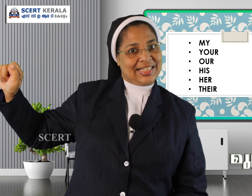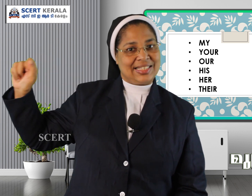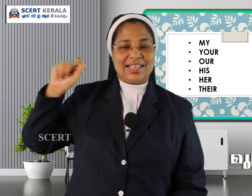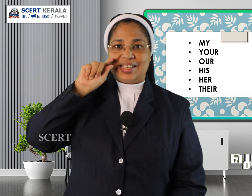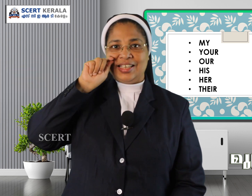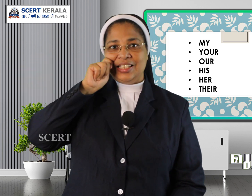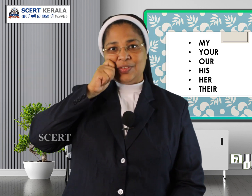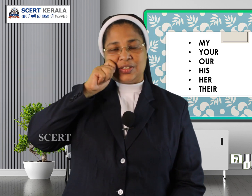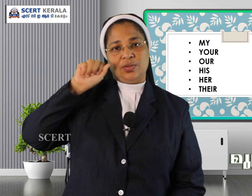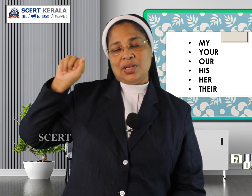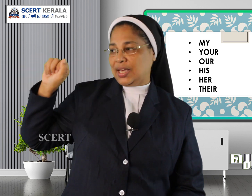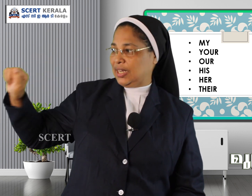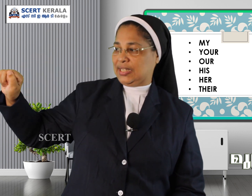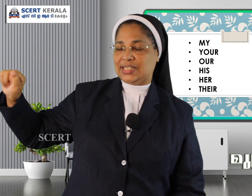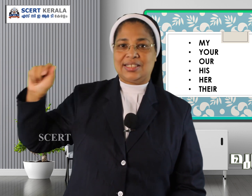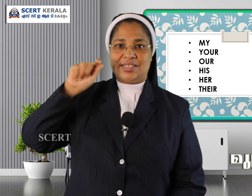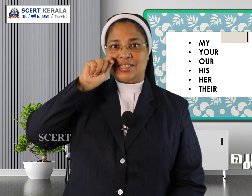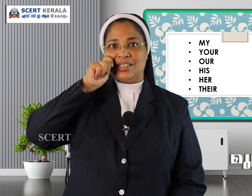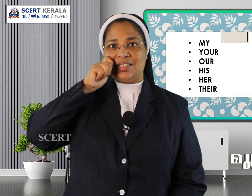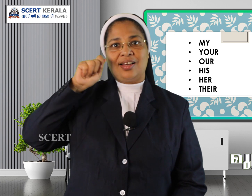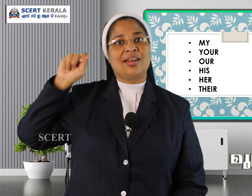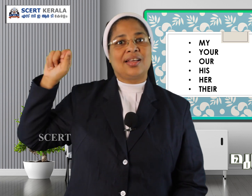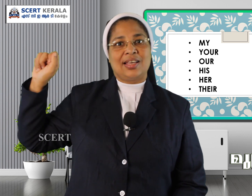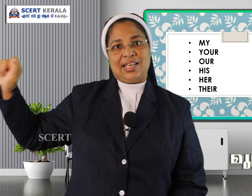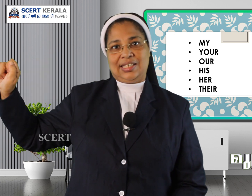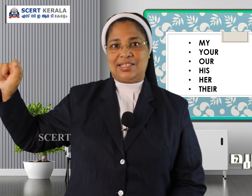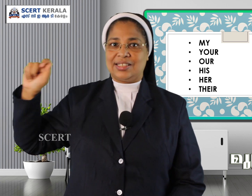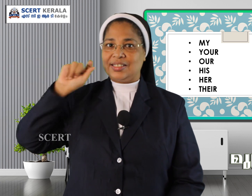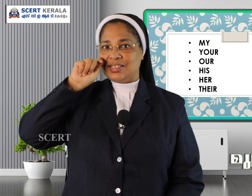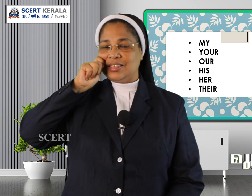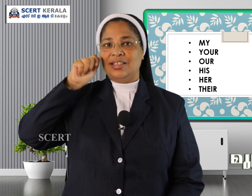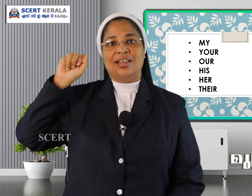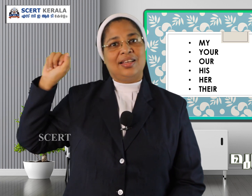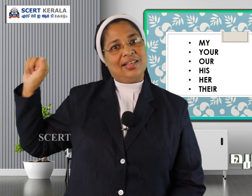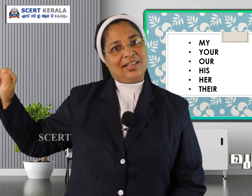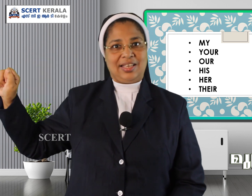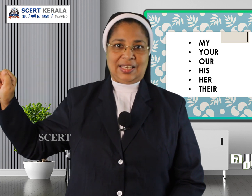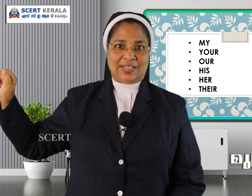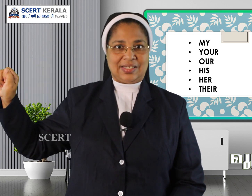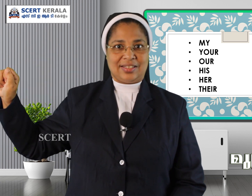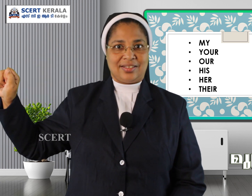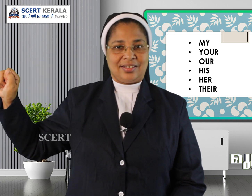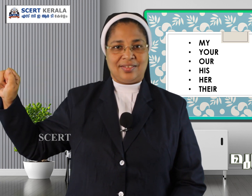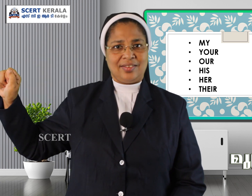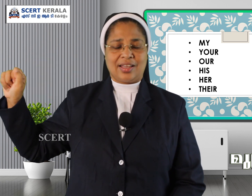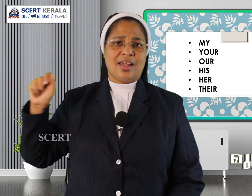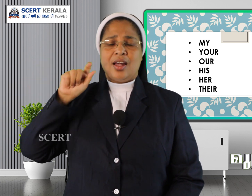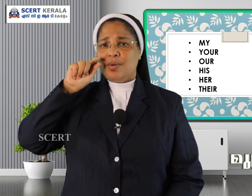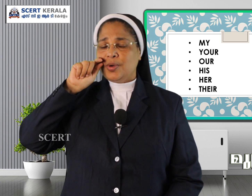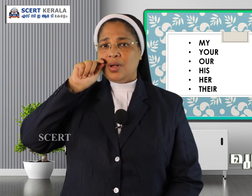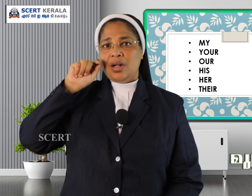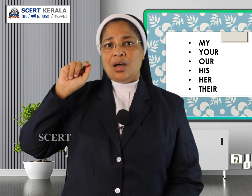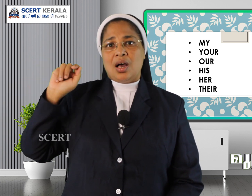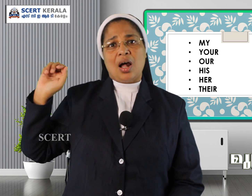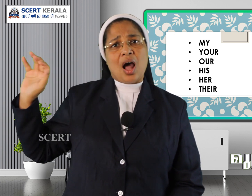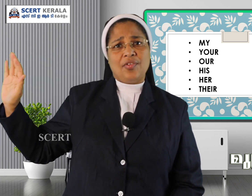ഹിസ്, ഇത് വെച്ചു. ഹിസ്, ഹിസ്, ഹിസ്. ഓക്കെ, അപ്പോൾ